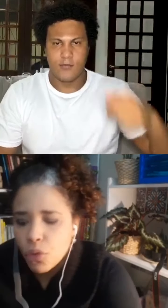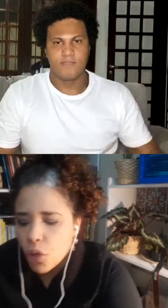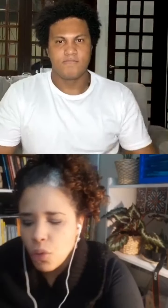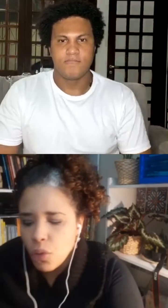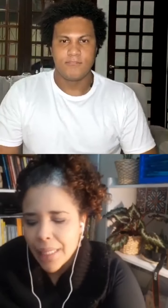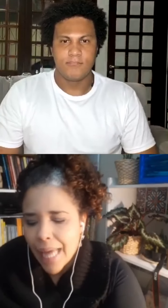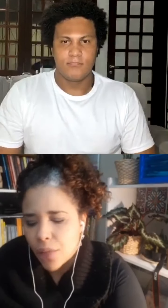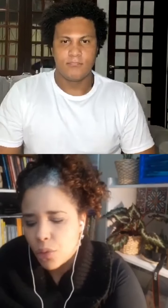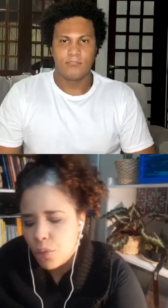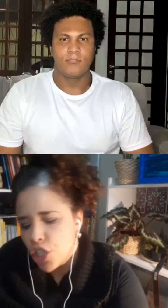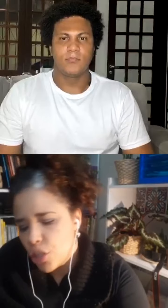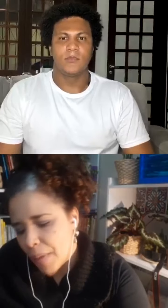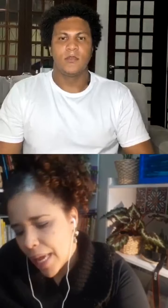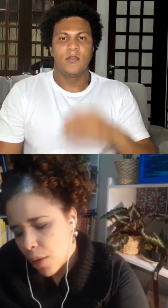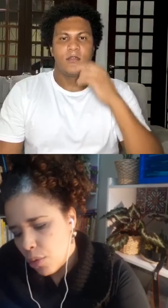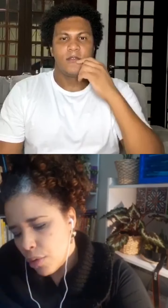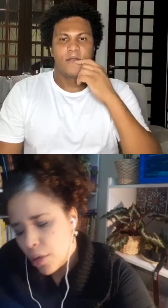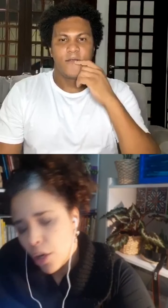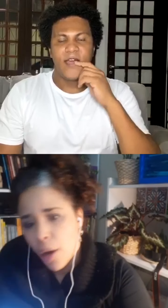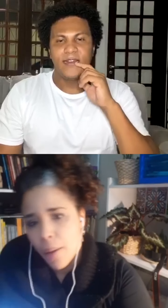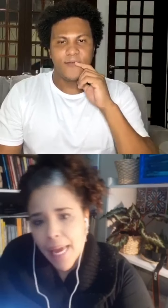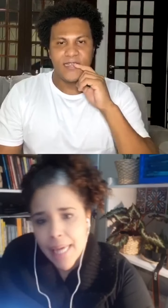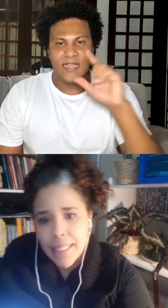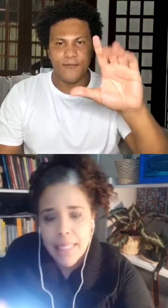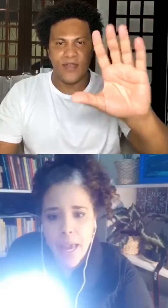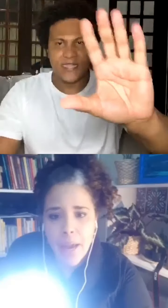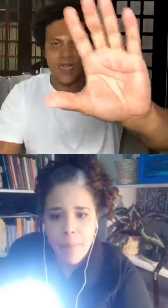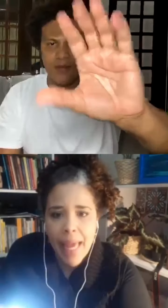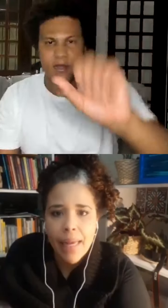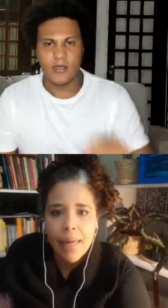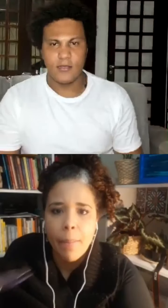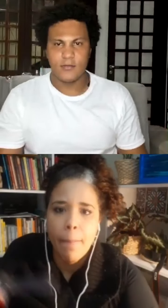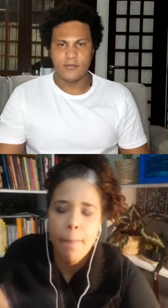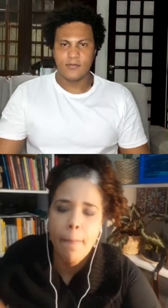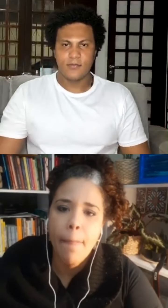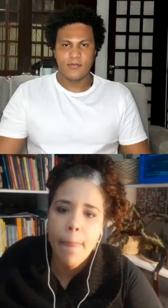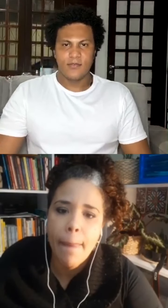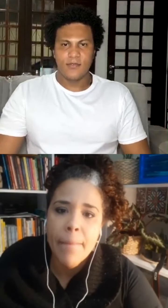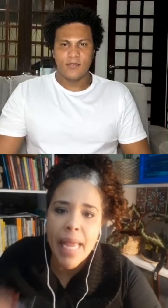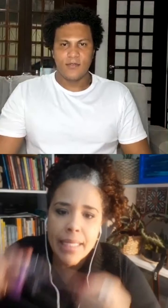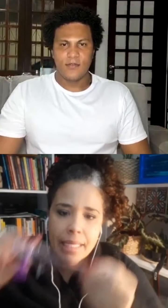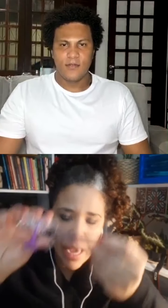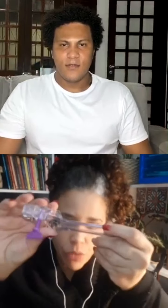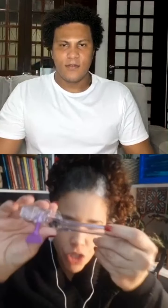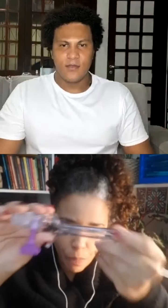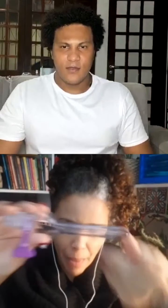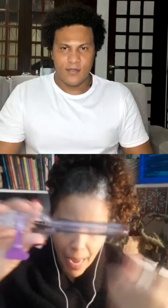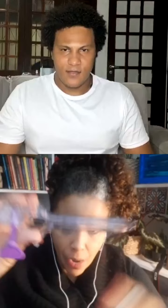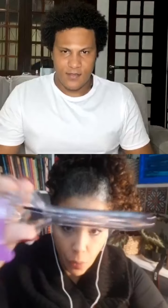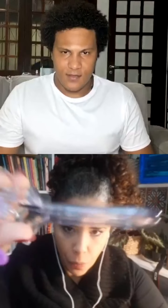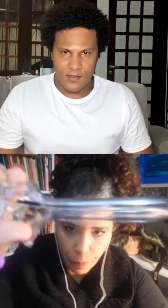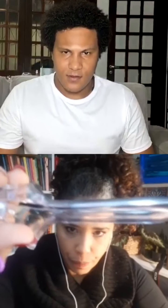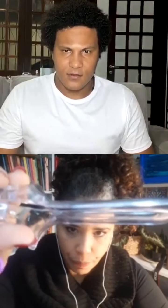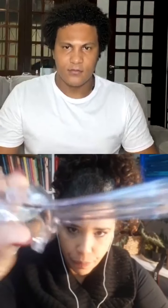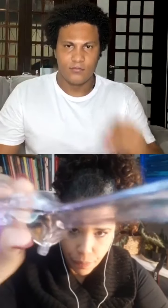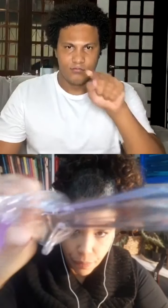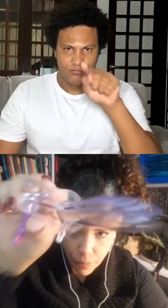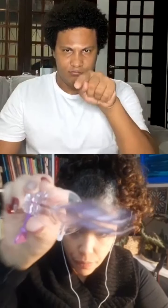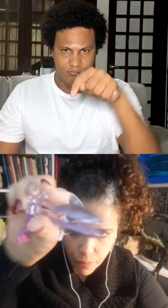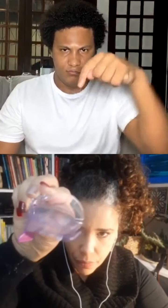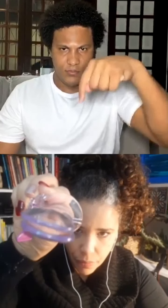todo cuidado o espéculo. Vai na câmera. Esse é o espéculo.